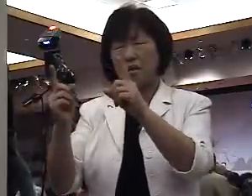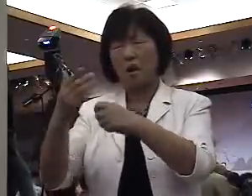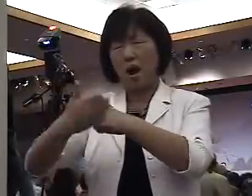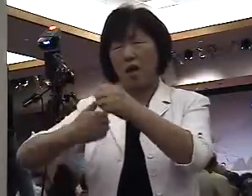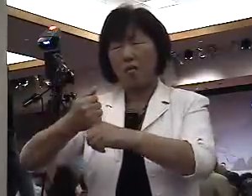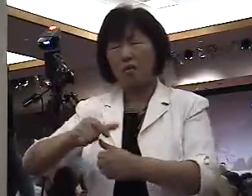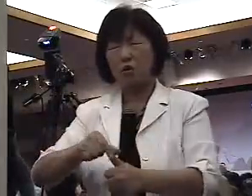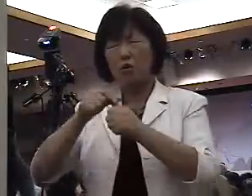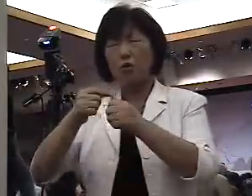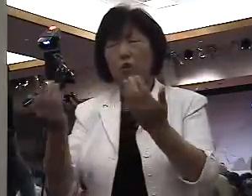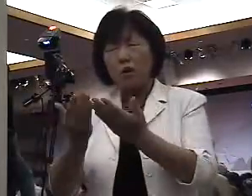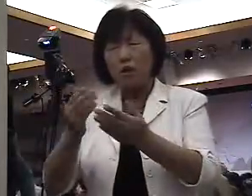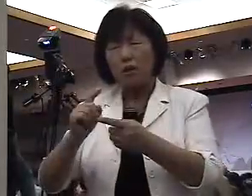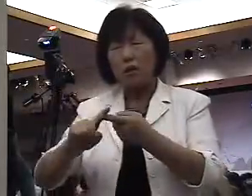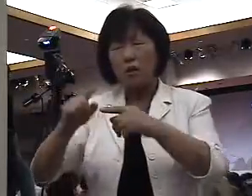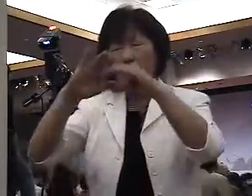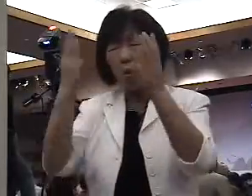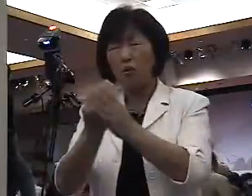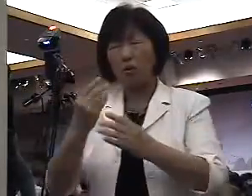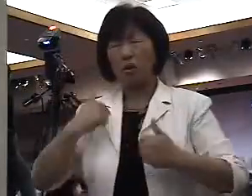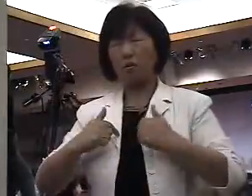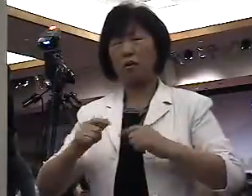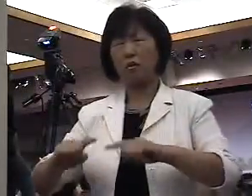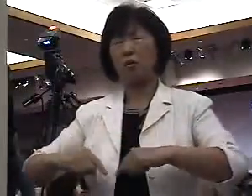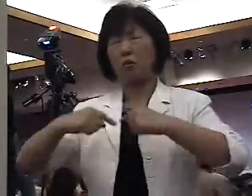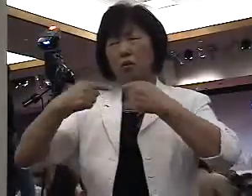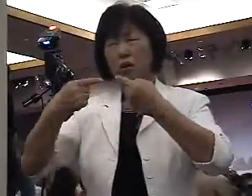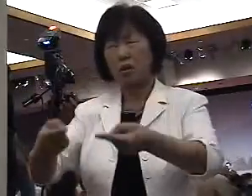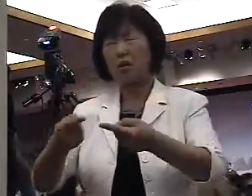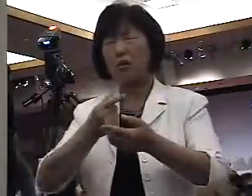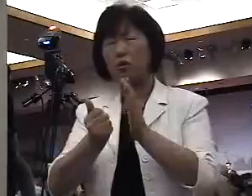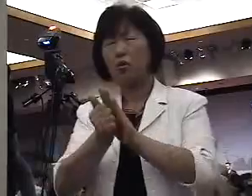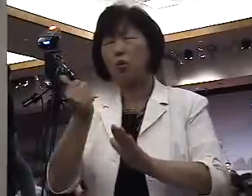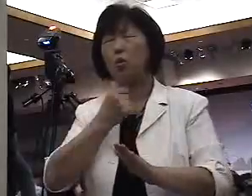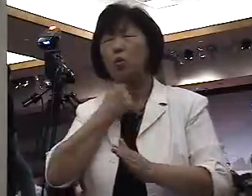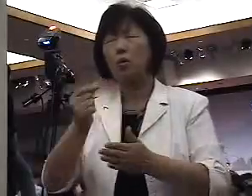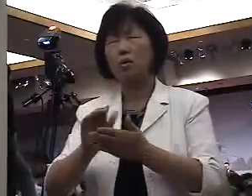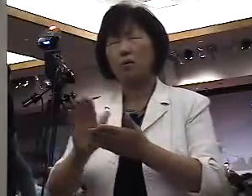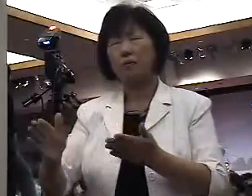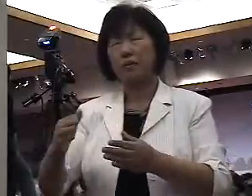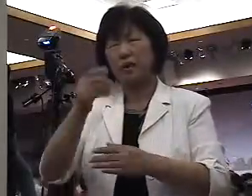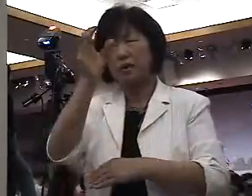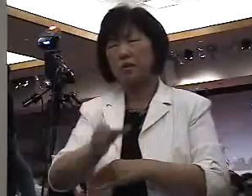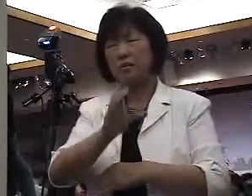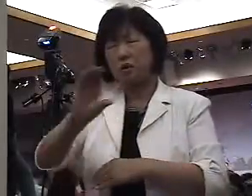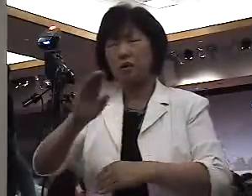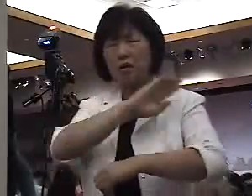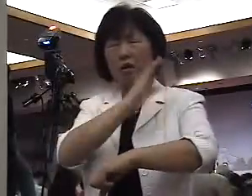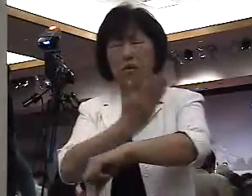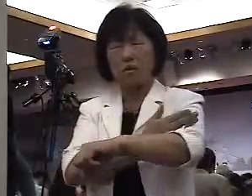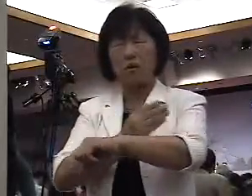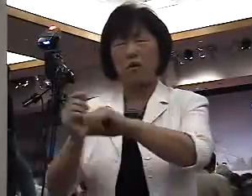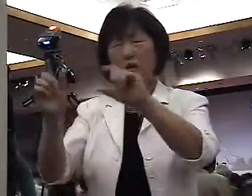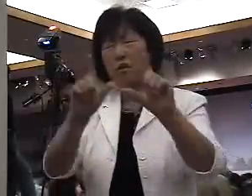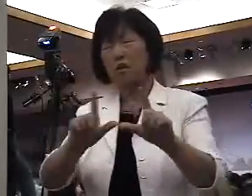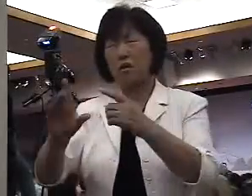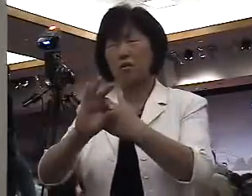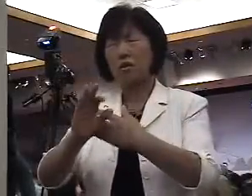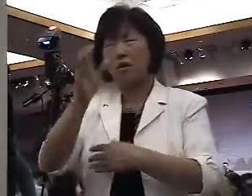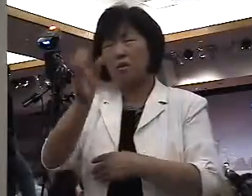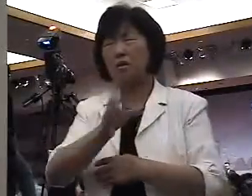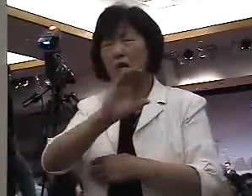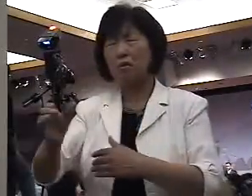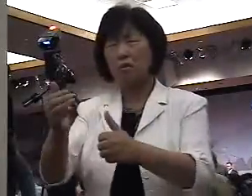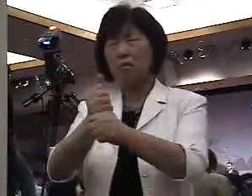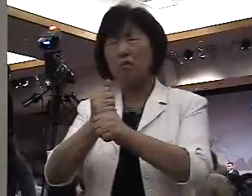하나님의 구속사에게 우리 모두 기쁨으로 동참기를 소원합니다. 십자가의 능력으로 살며 십자가만은